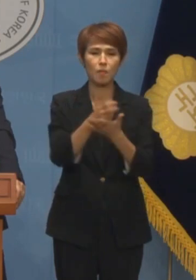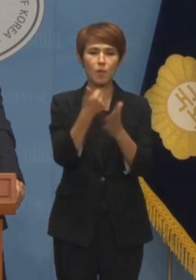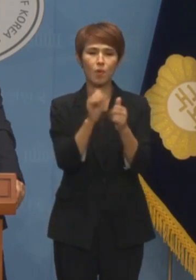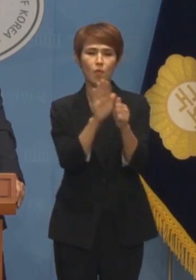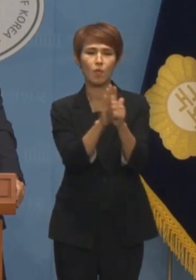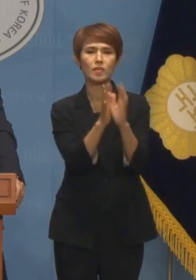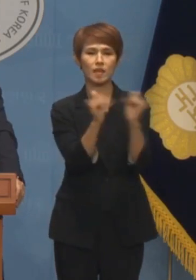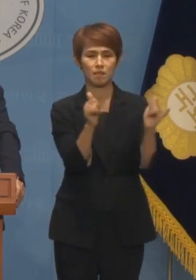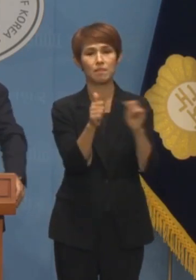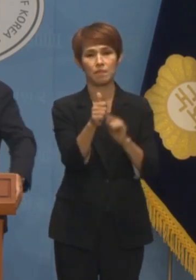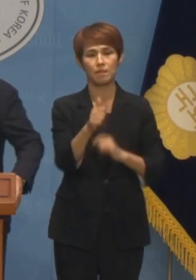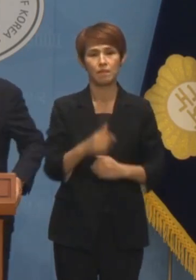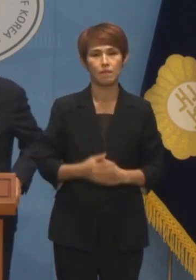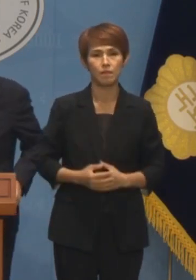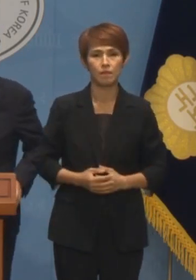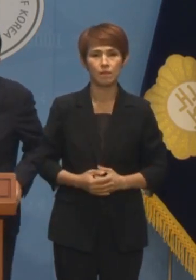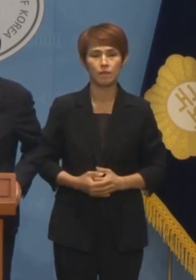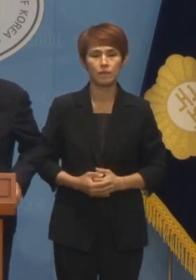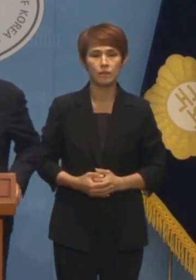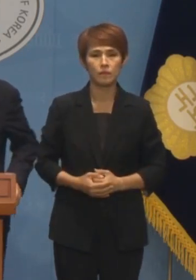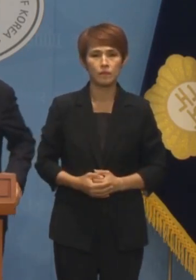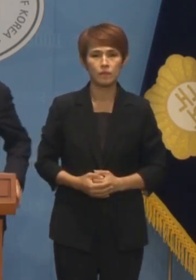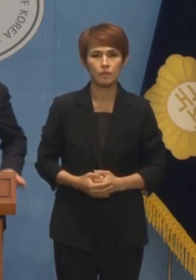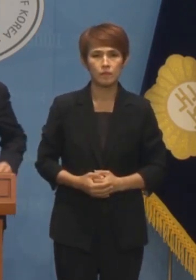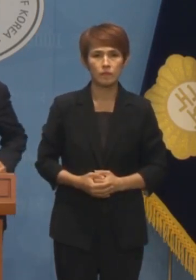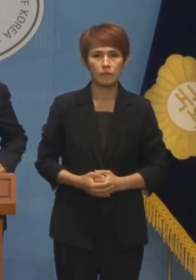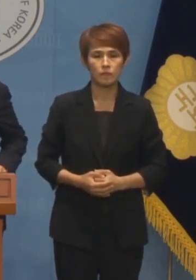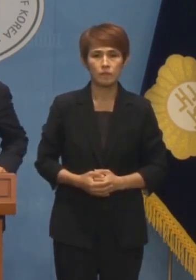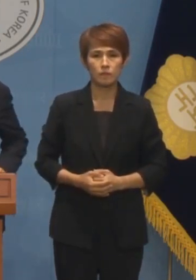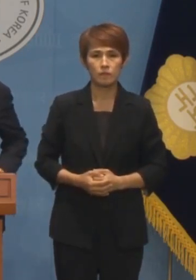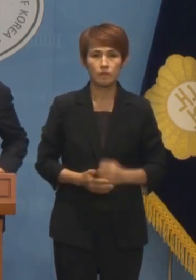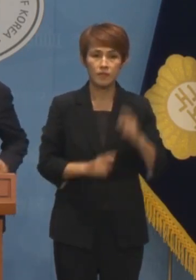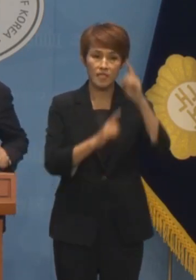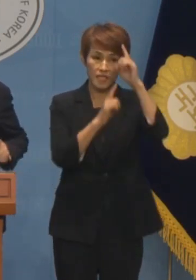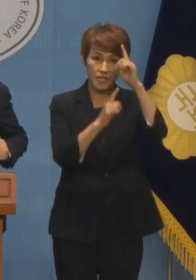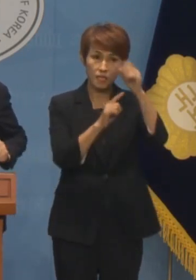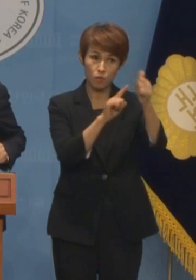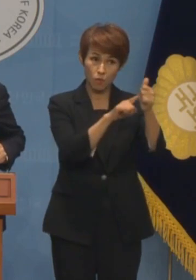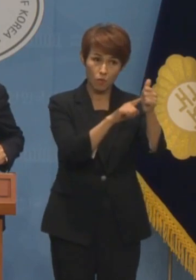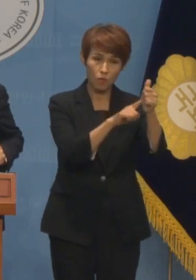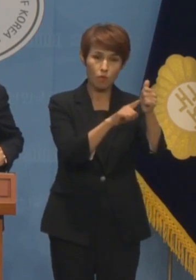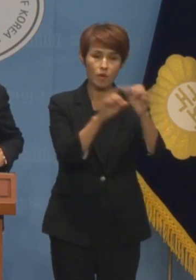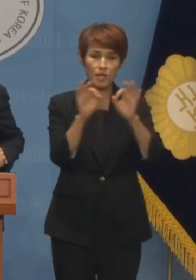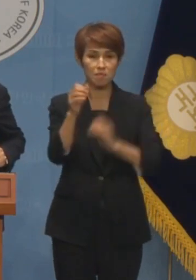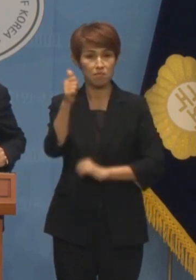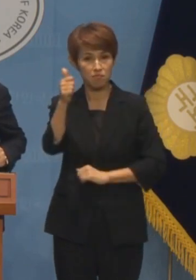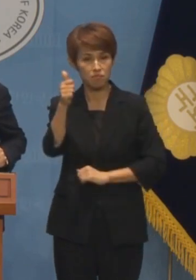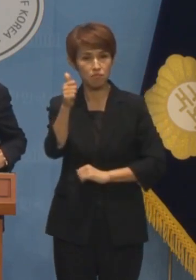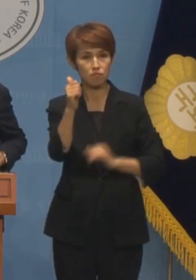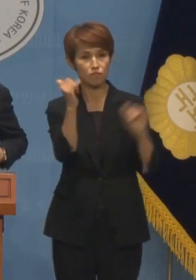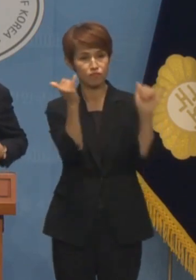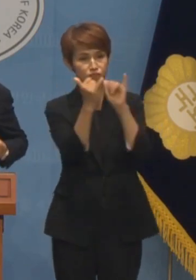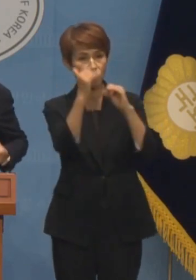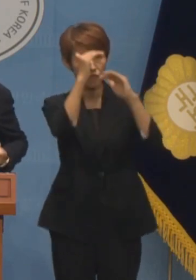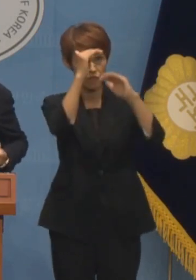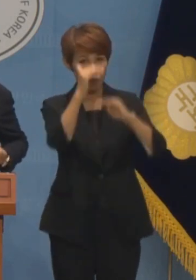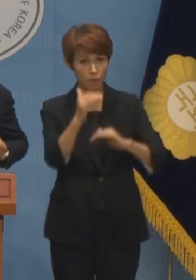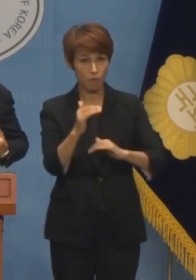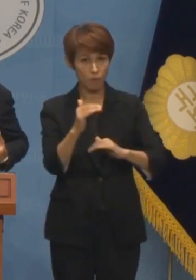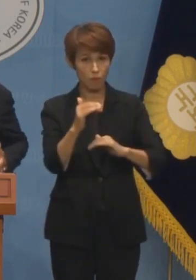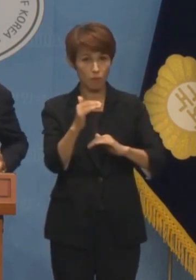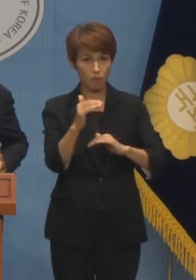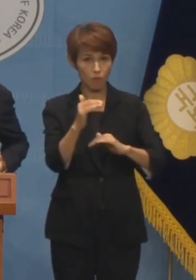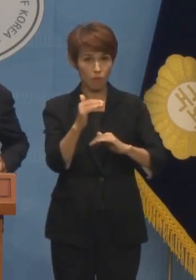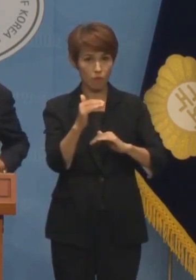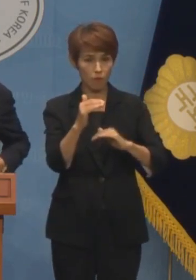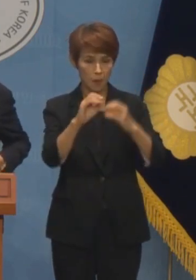그래서 이 사람이 이종호하고 둘이서 통화한 내역을 전부 다 까서